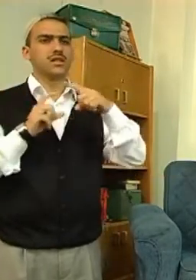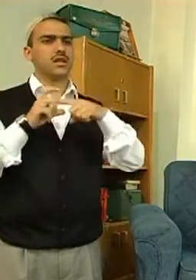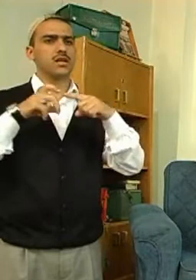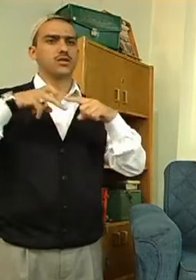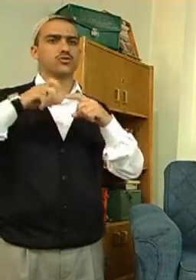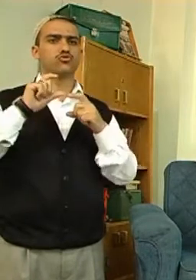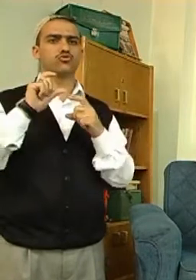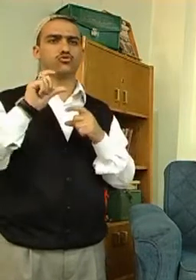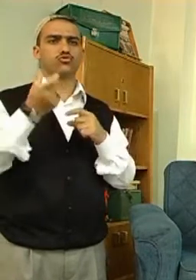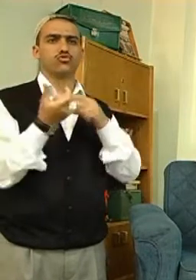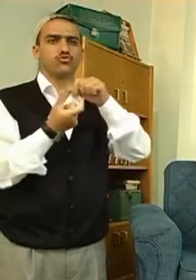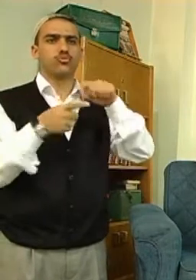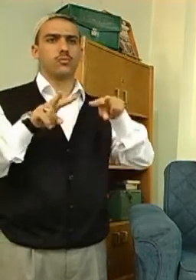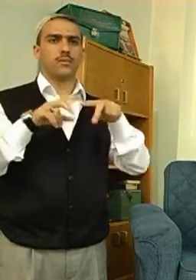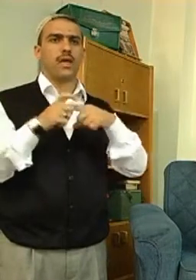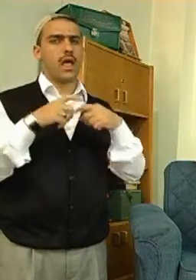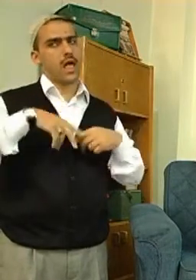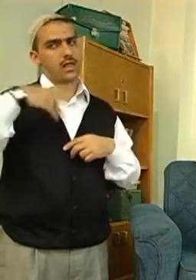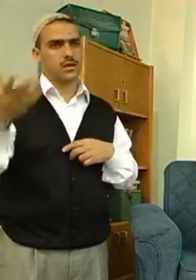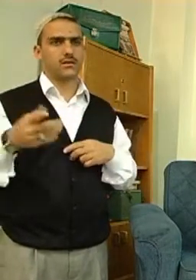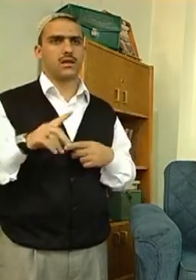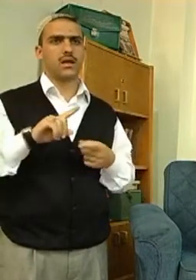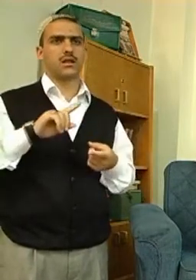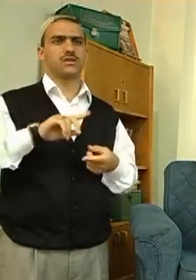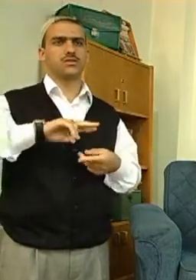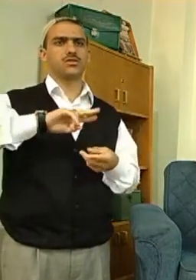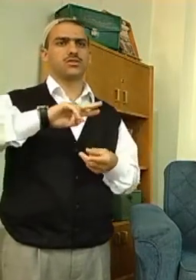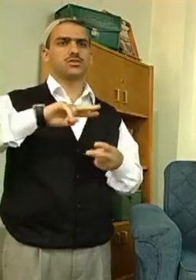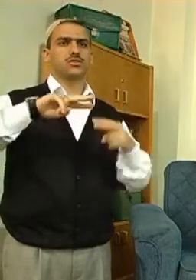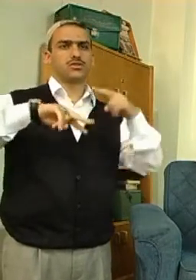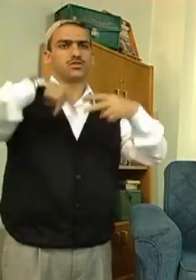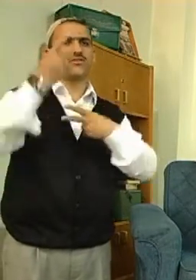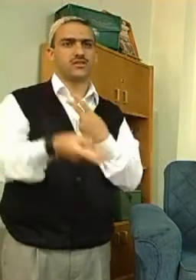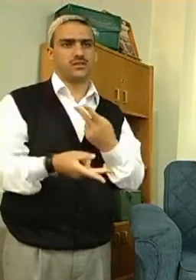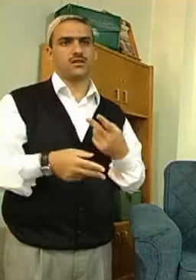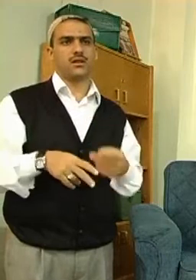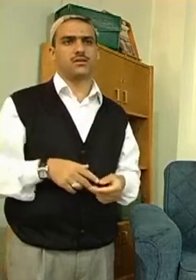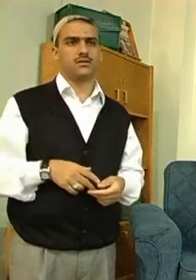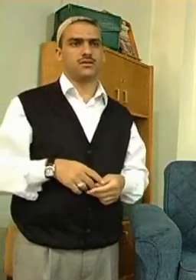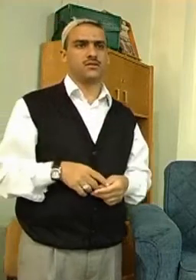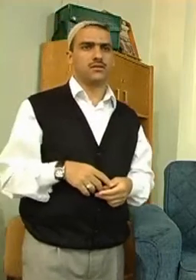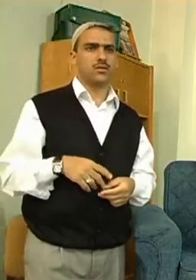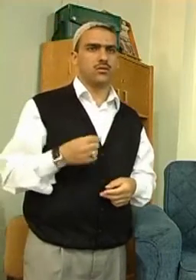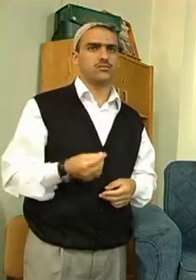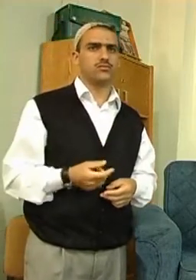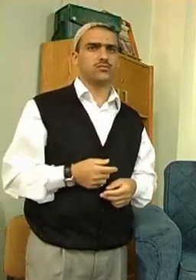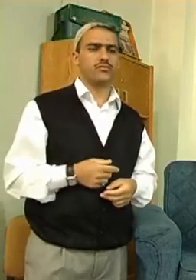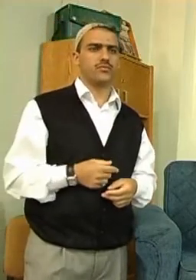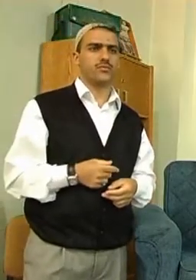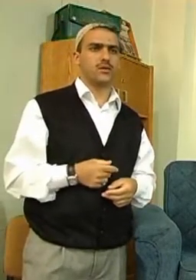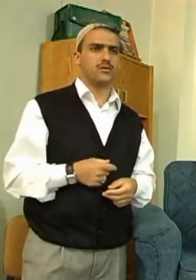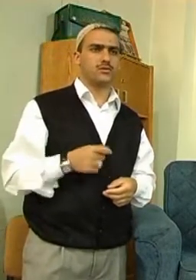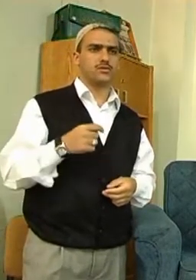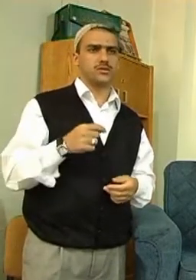Düne kadar bizim gençliğimizde işte solcular Moskova'ya denerken bugün